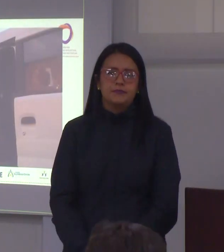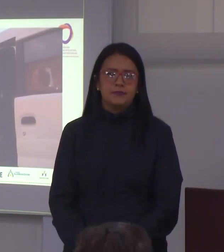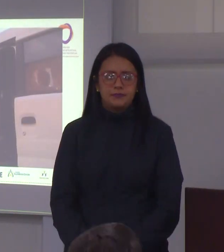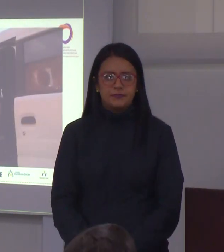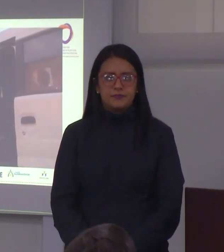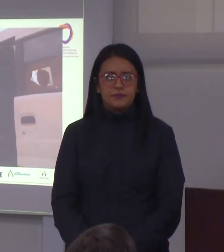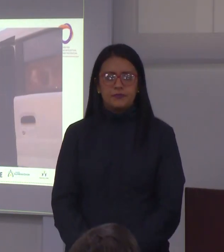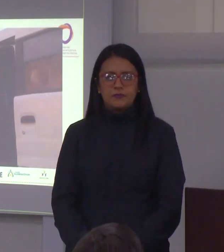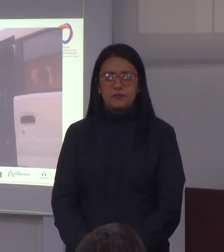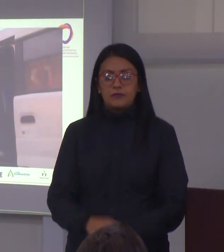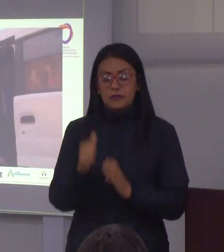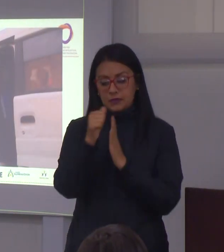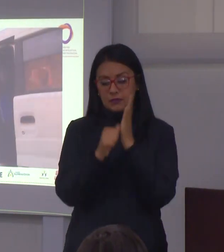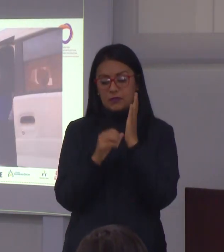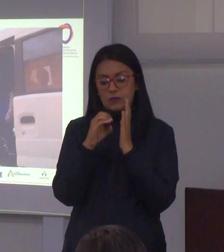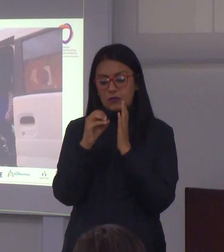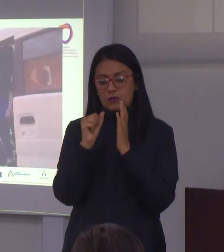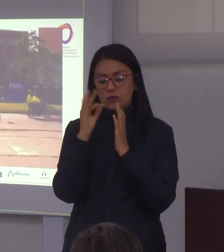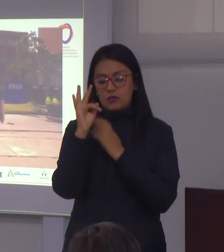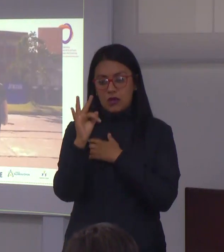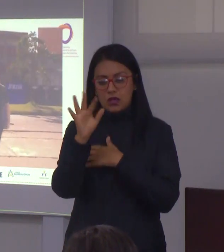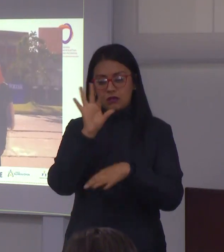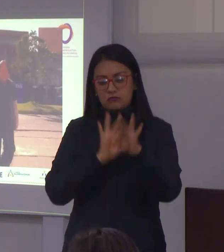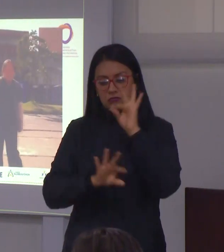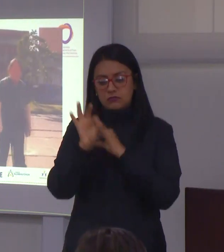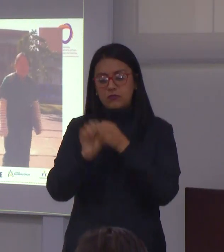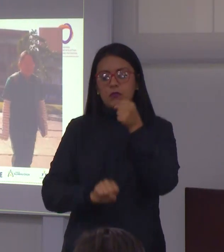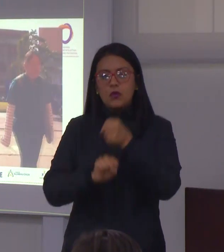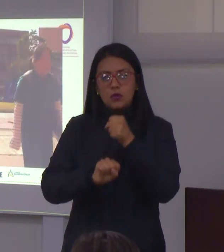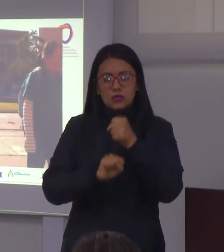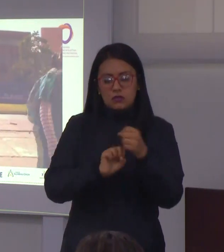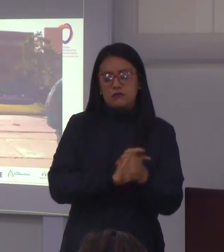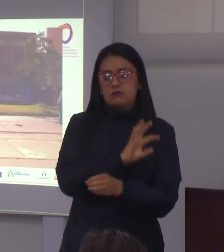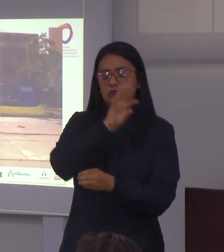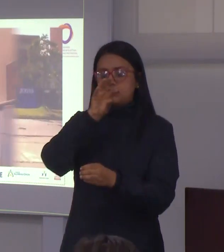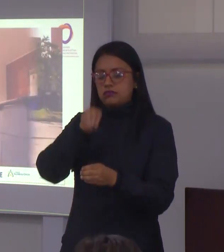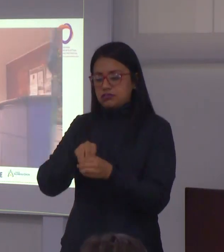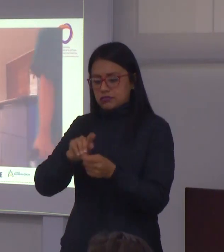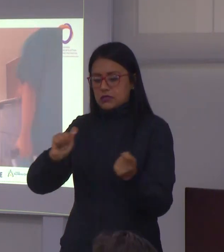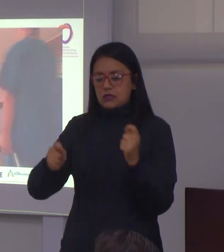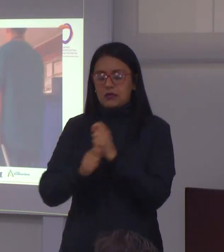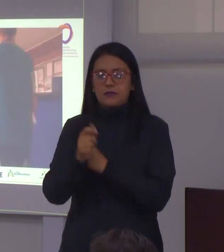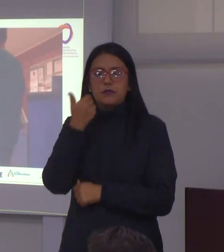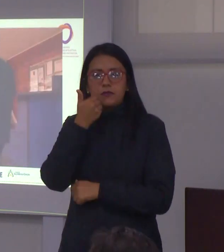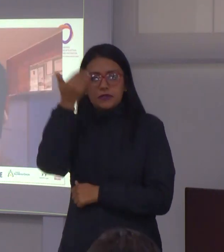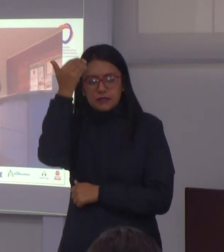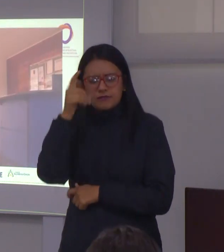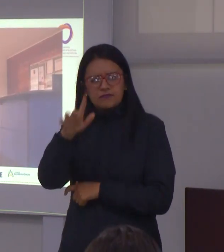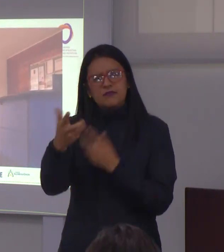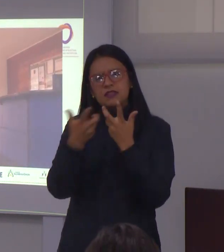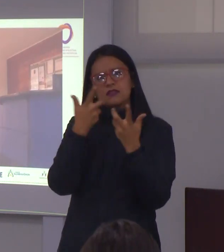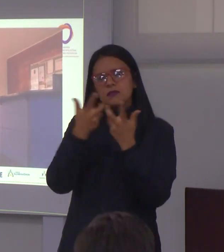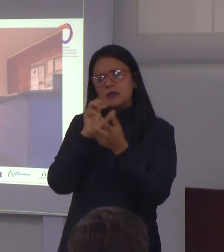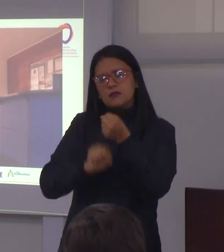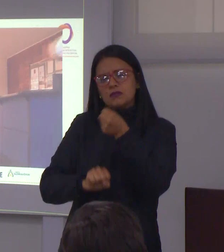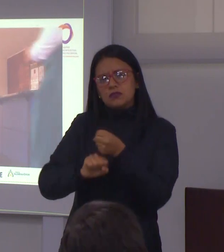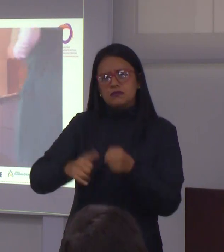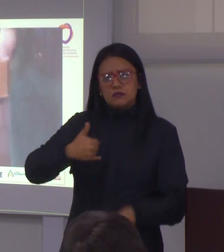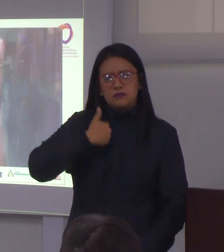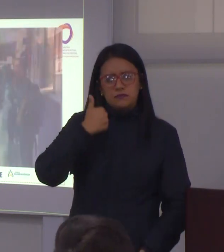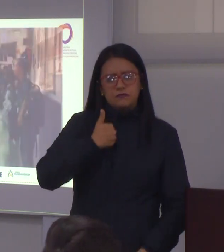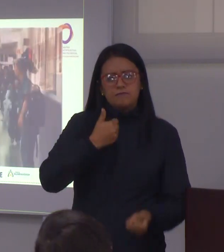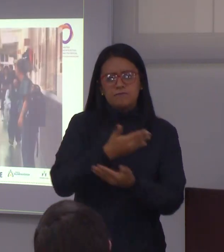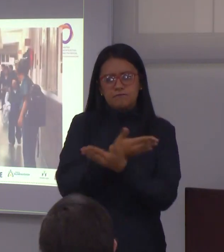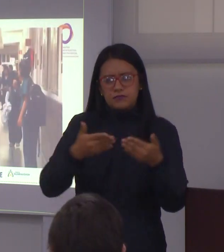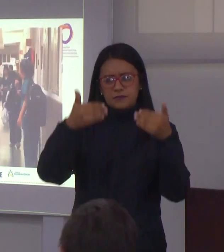El programa OAN, Opciones y Apoyos para la Transición a la Vida Adulta, estructura un sistema de apoyos para jóvenes con